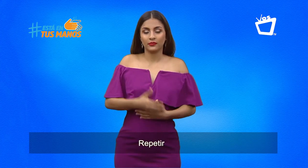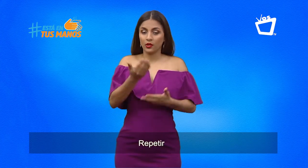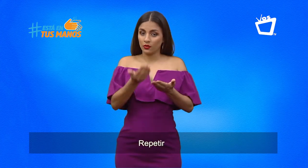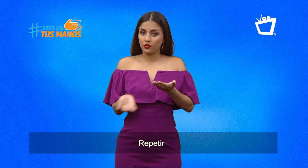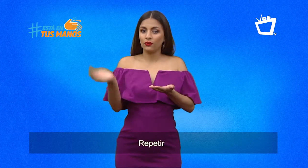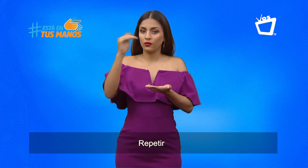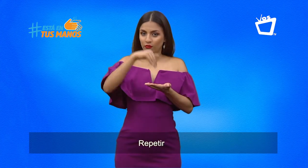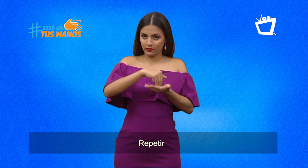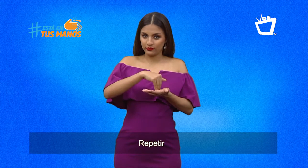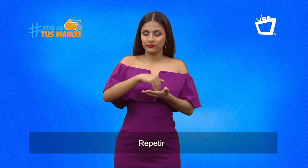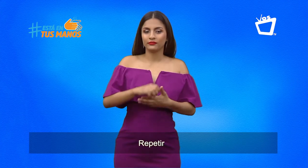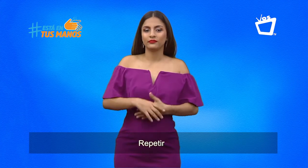repetir